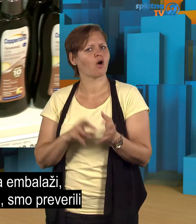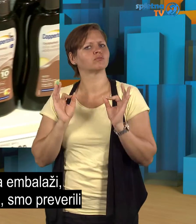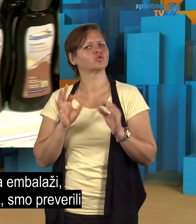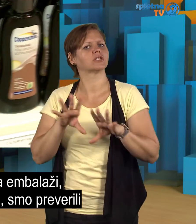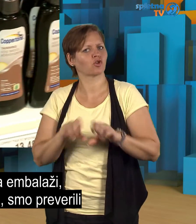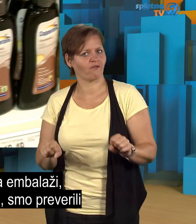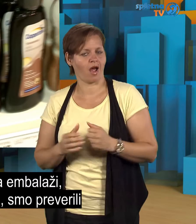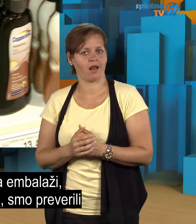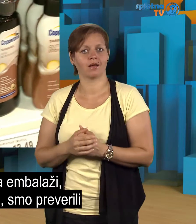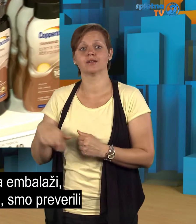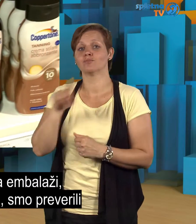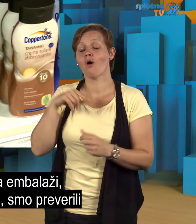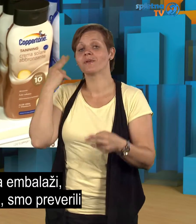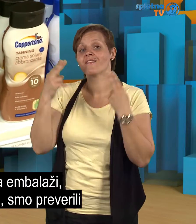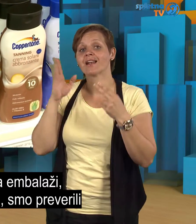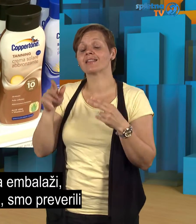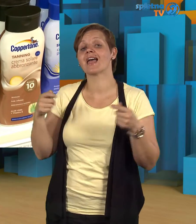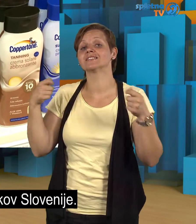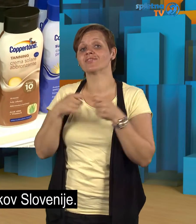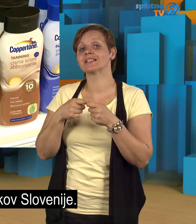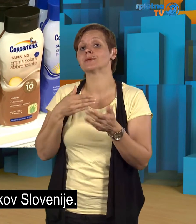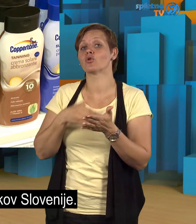na Zvezi potrošnikov Slovenije.